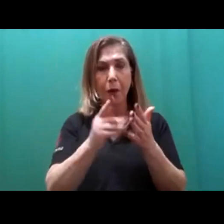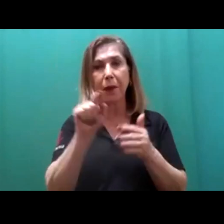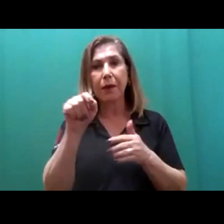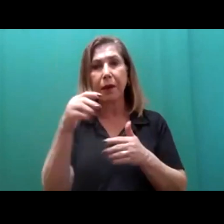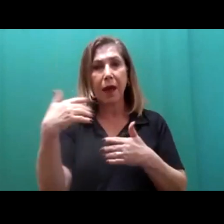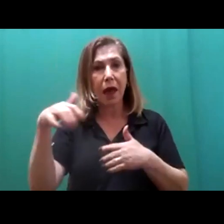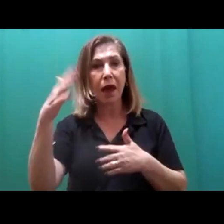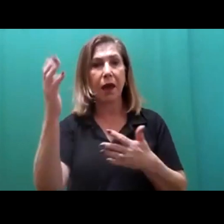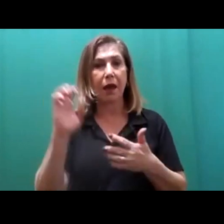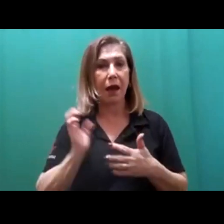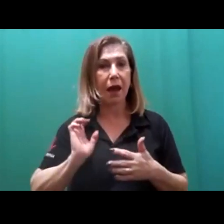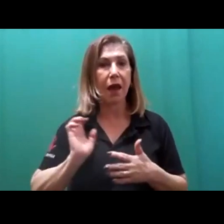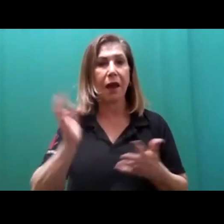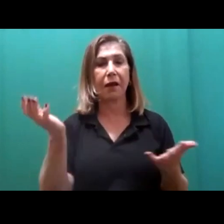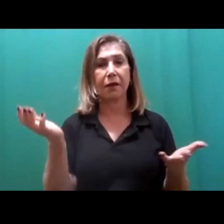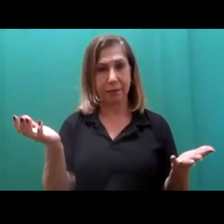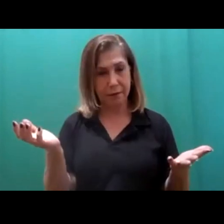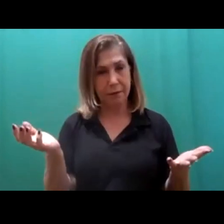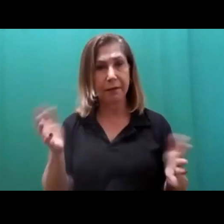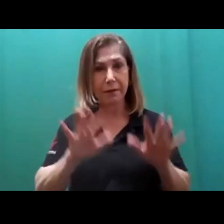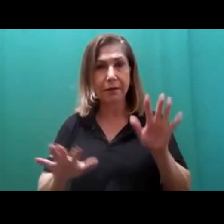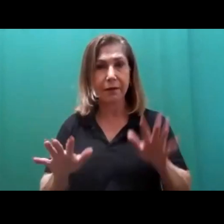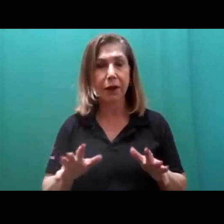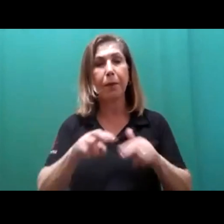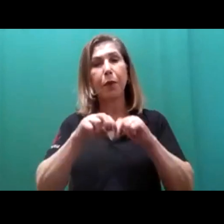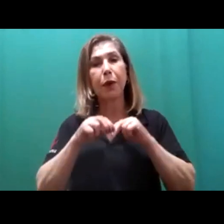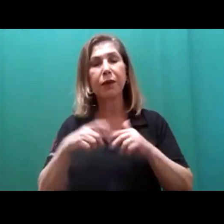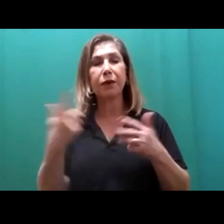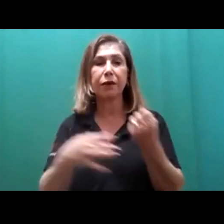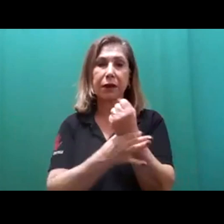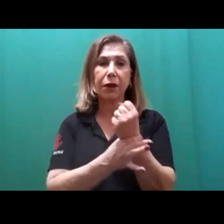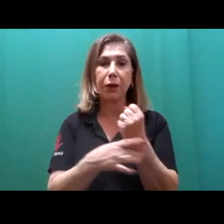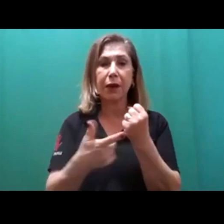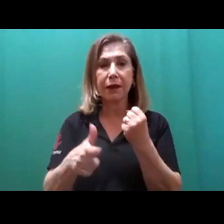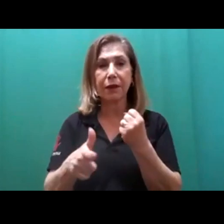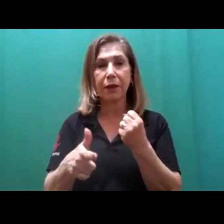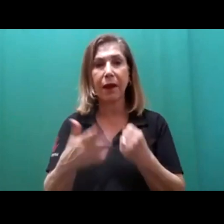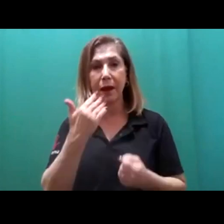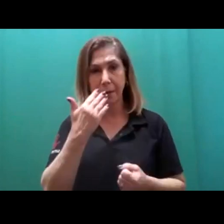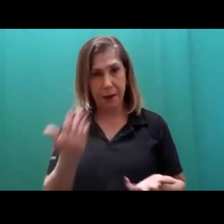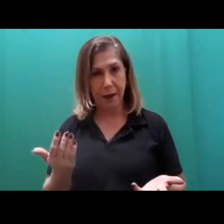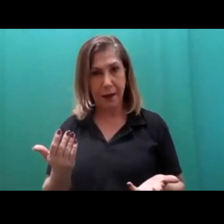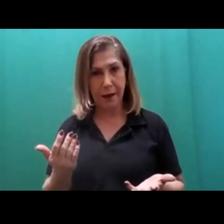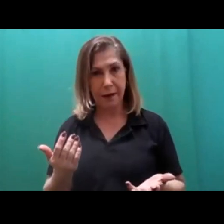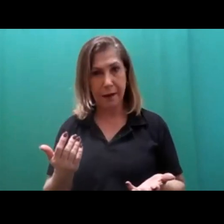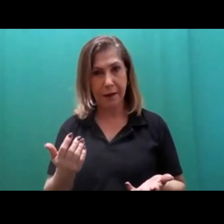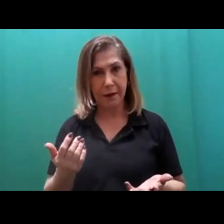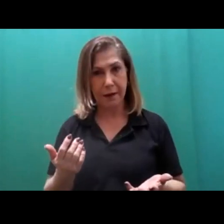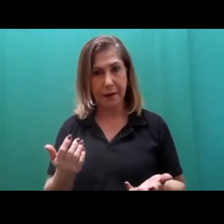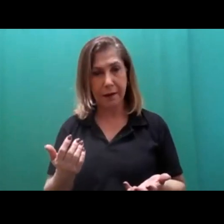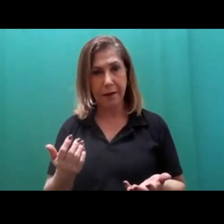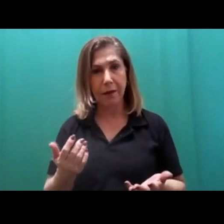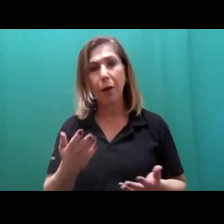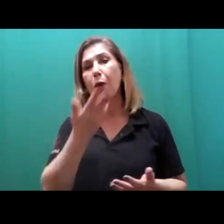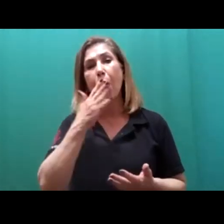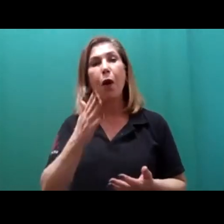pessoas e acaba desencadeando um processo de insegurança alimentar e de não soberania alimentar, a soberania alimentar.